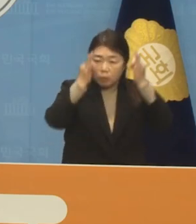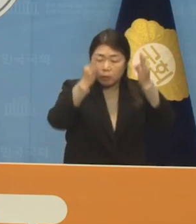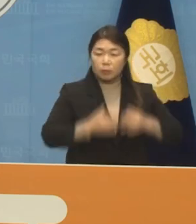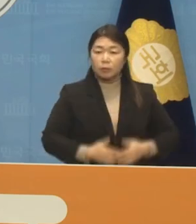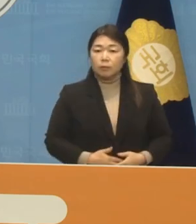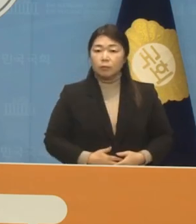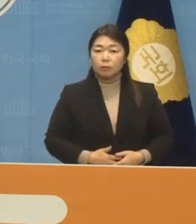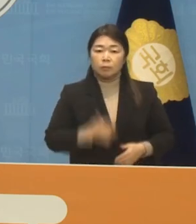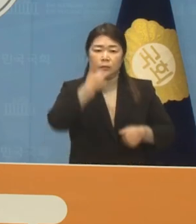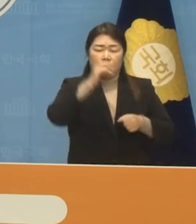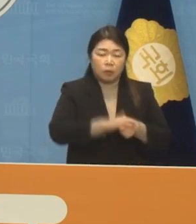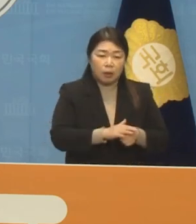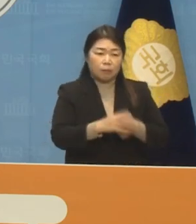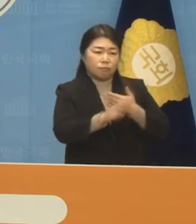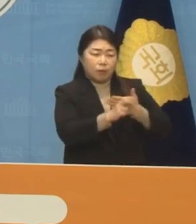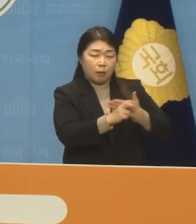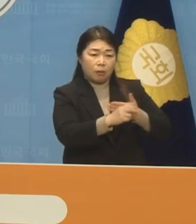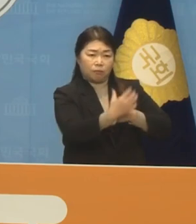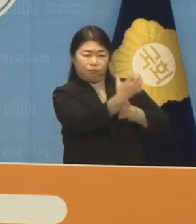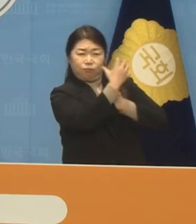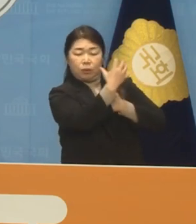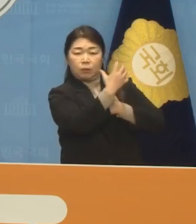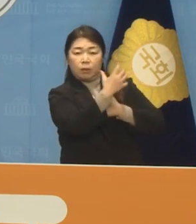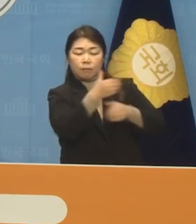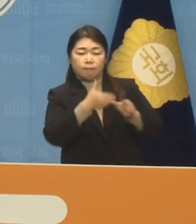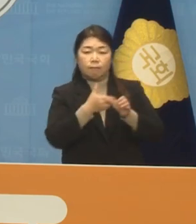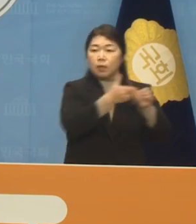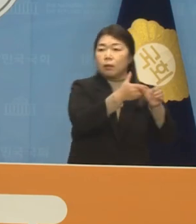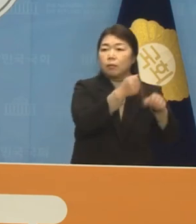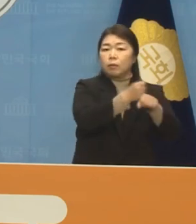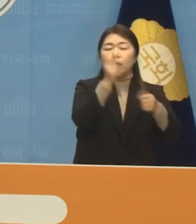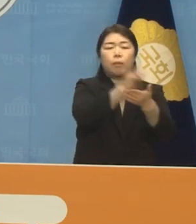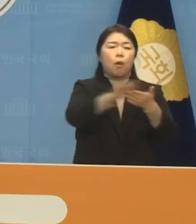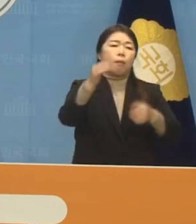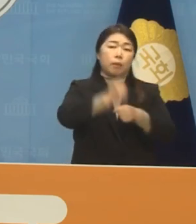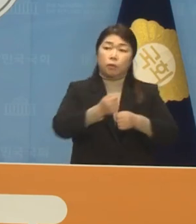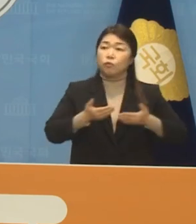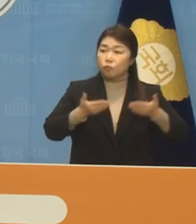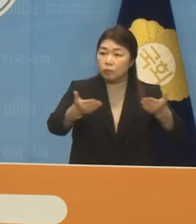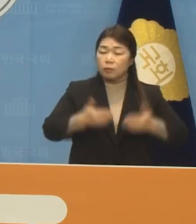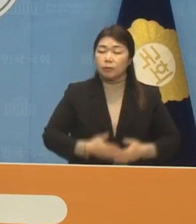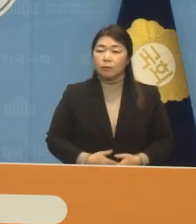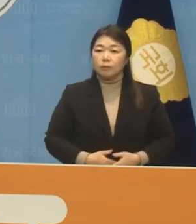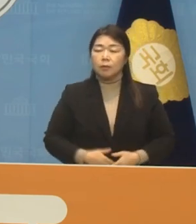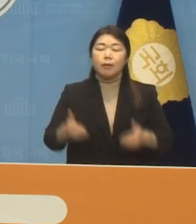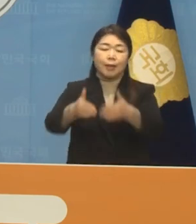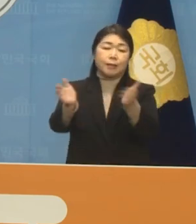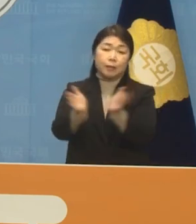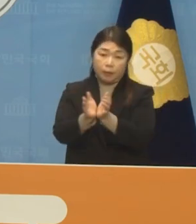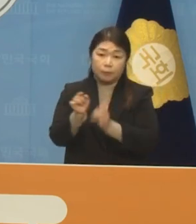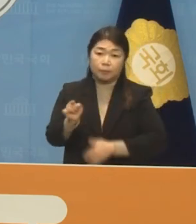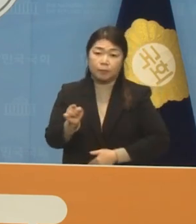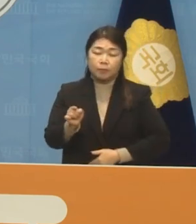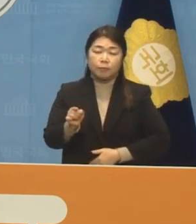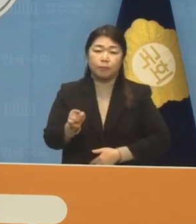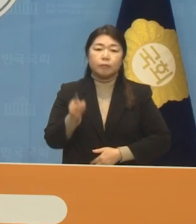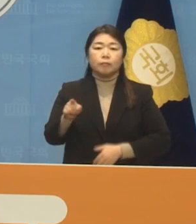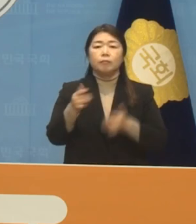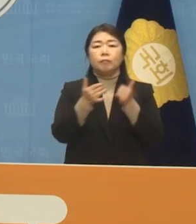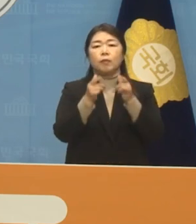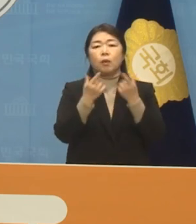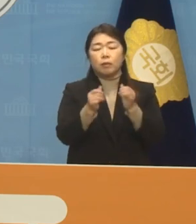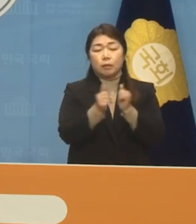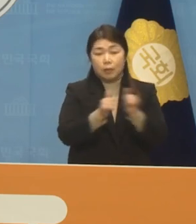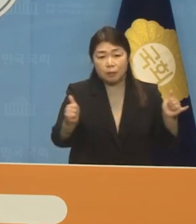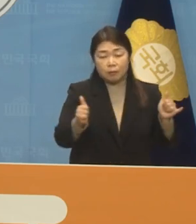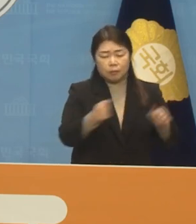부당한 권력과 저항하면서 평화를 만들어가는 그런 단체, 그런 분들이